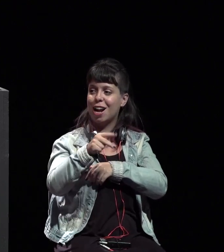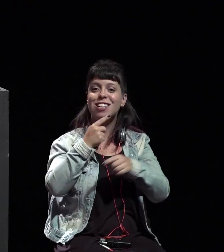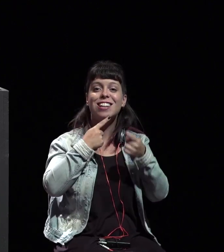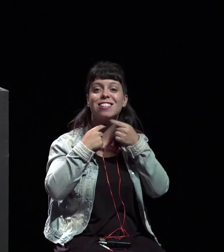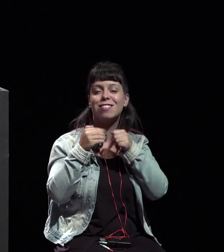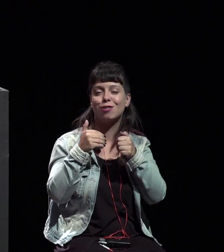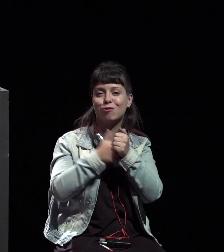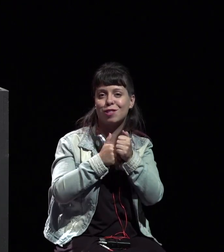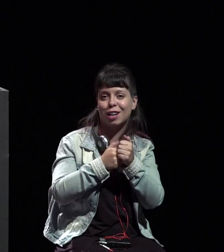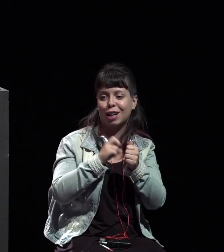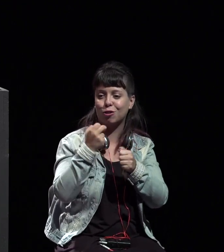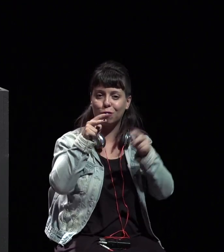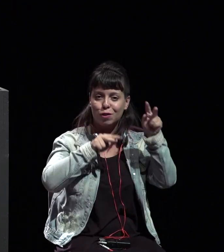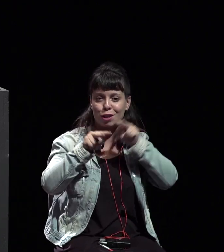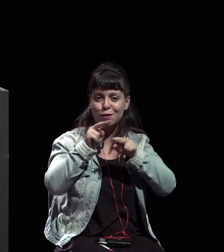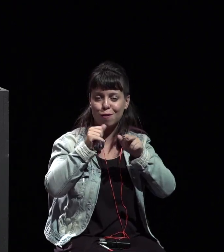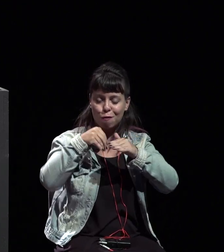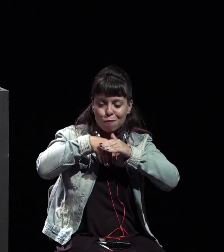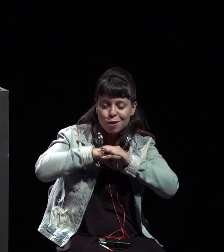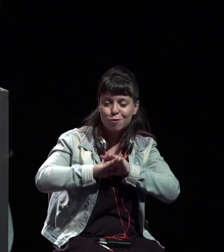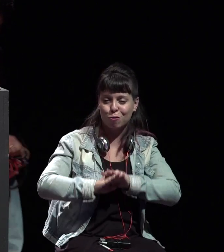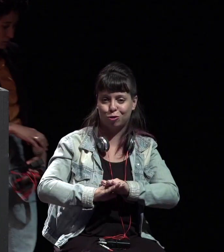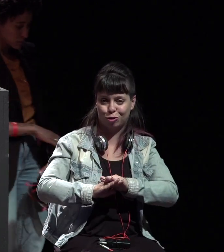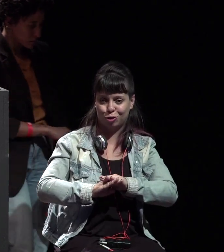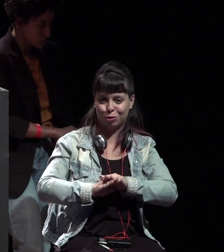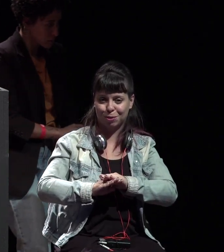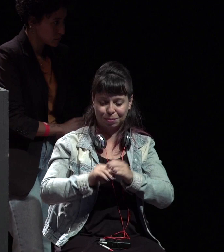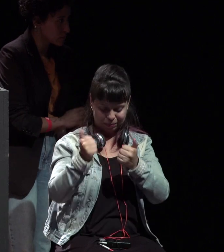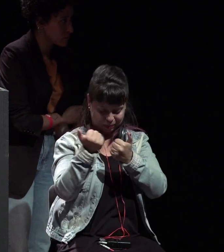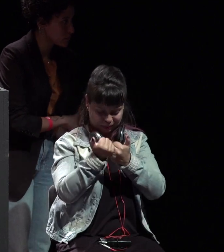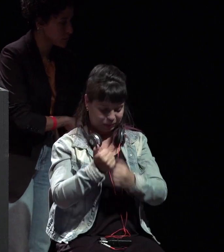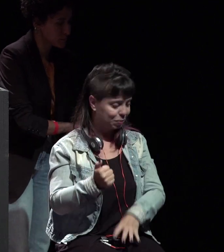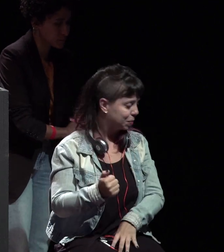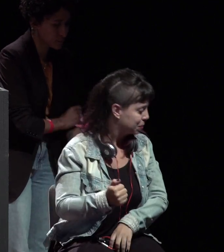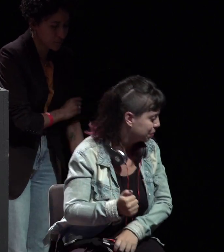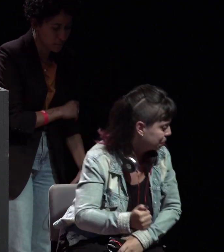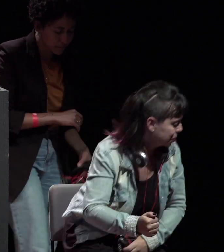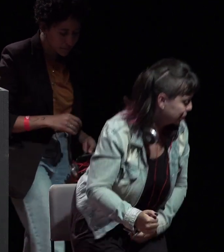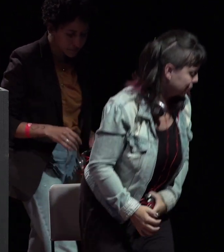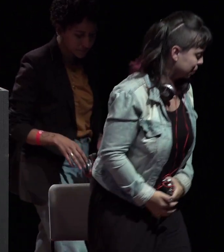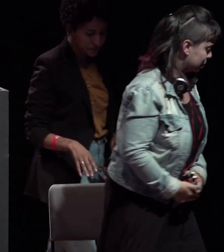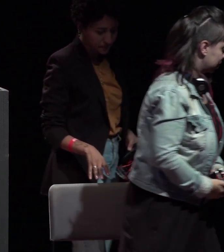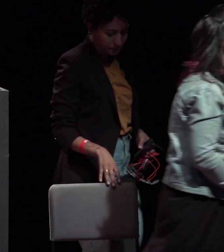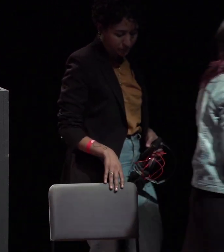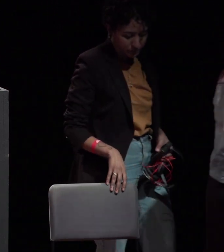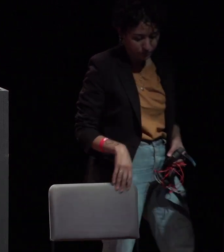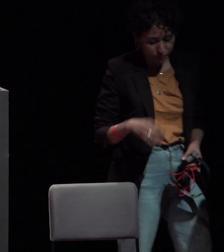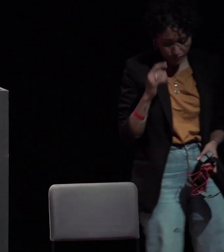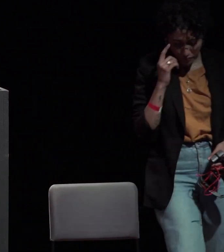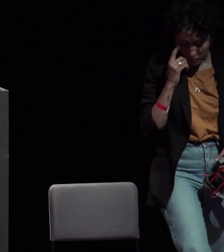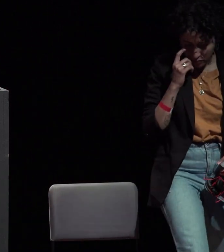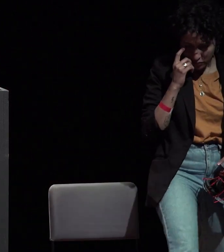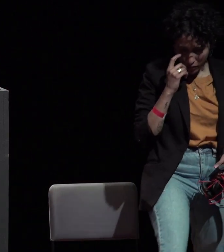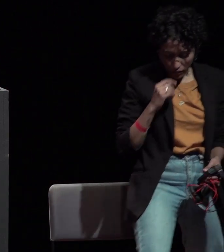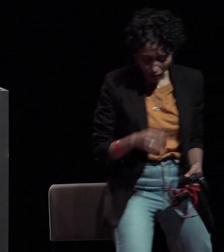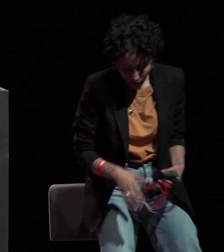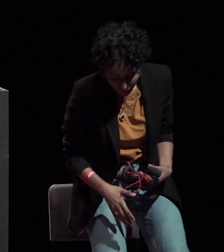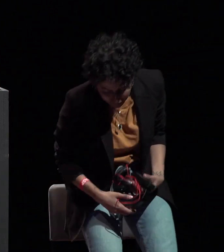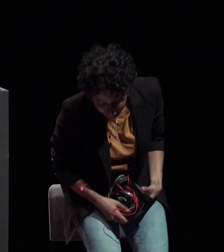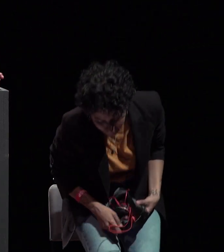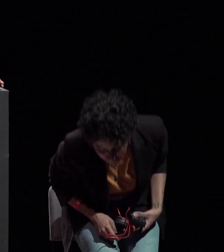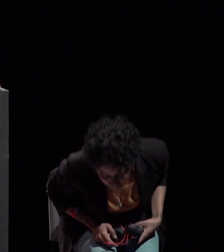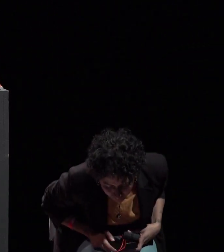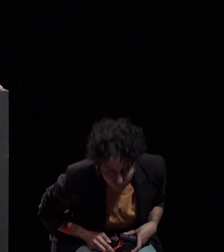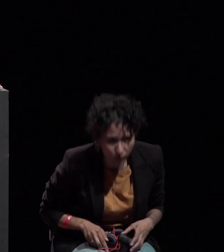secreto ou visível, ou latente, e ele vai fazer toda essa discussão. Ora, quando a gente pensa essa trajetória do olhar, o que é